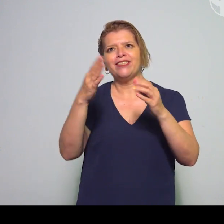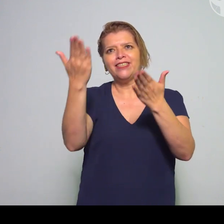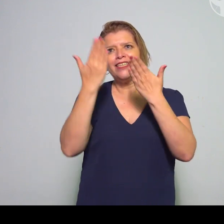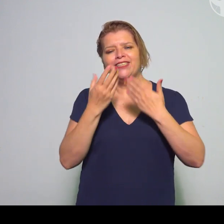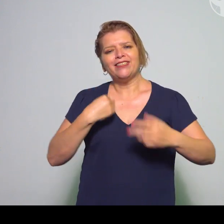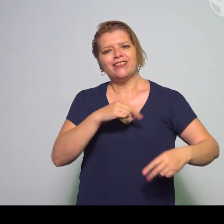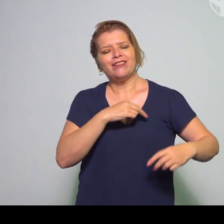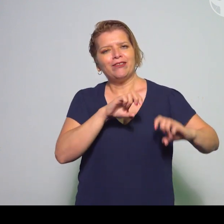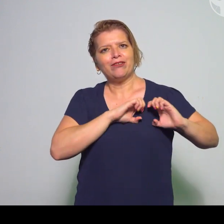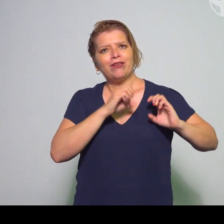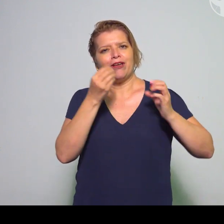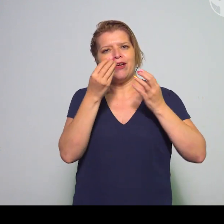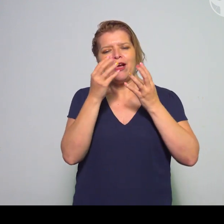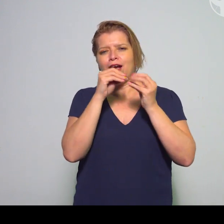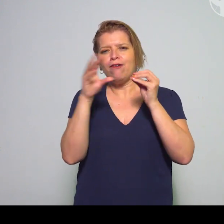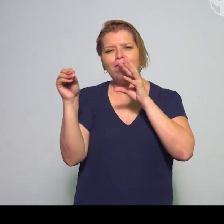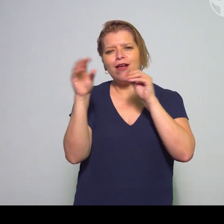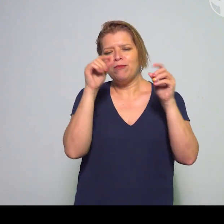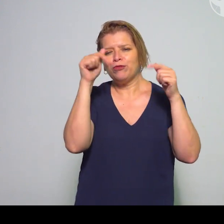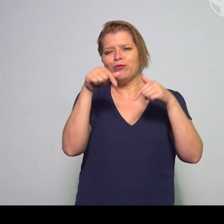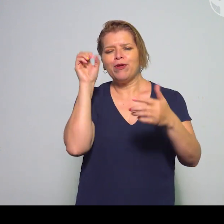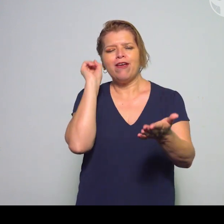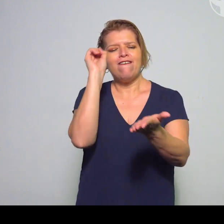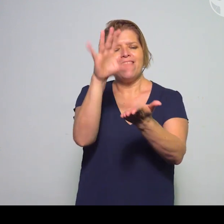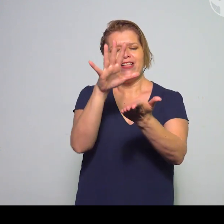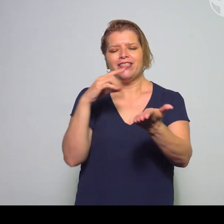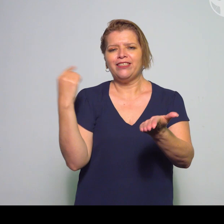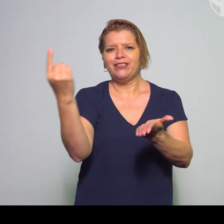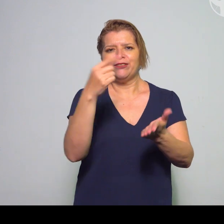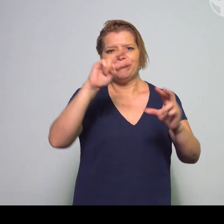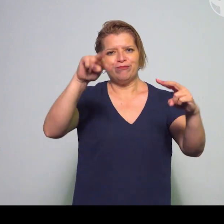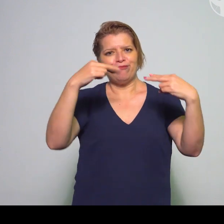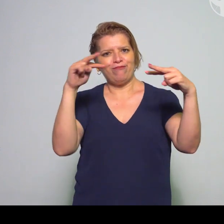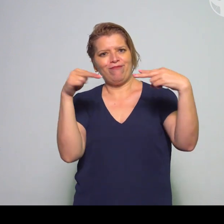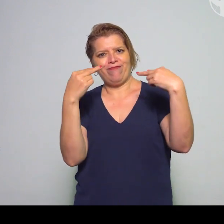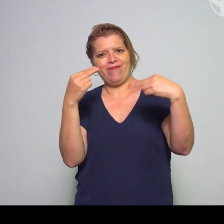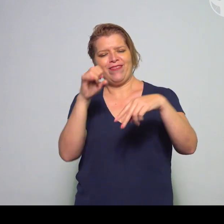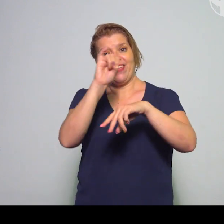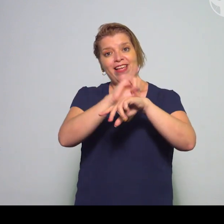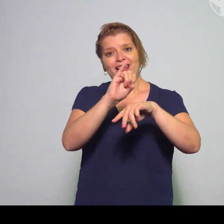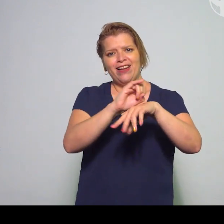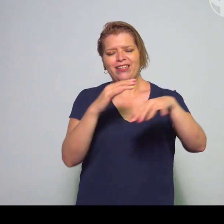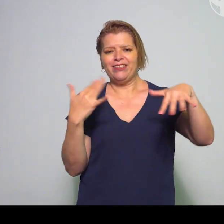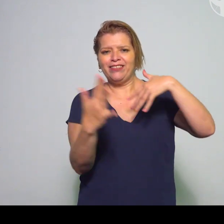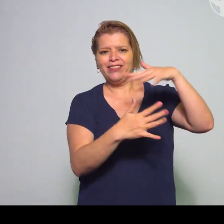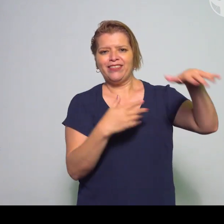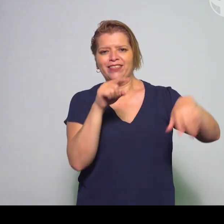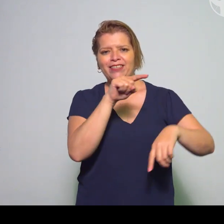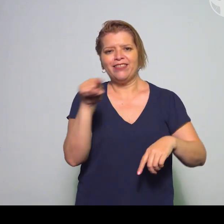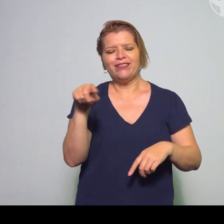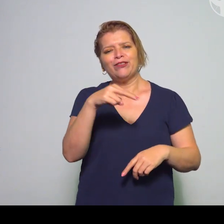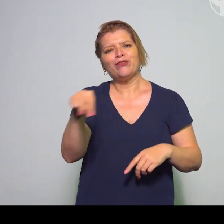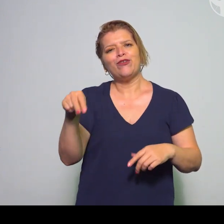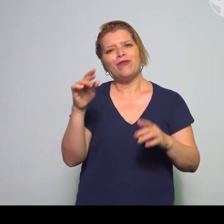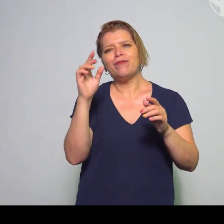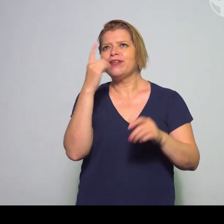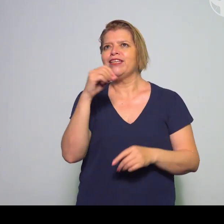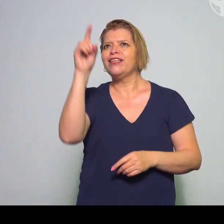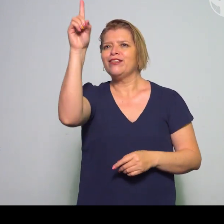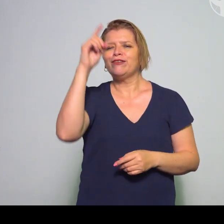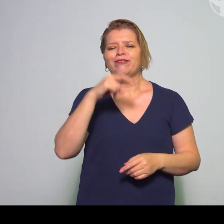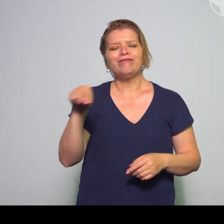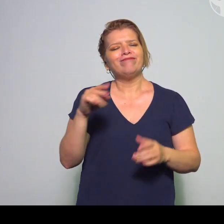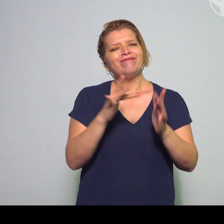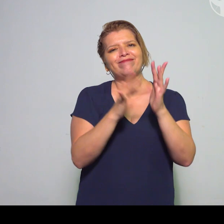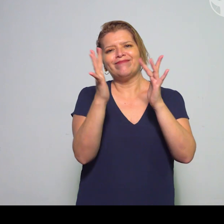corazón, y yo abro mi boca hoy para bendecir a todos los que estamos a través de Iglesia en Línea, en el nombre de Papá Dios, en el